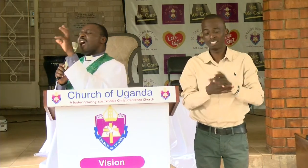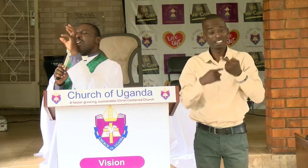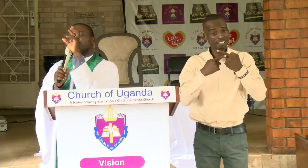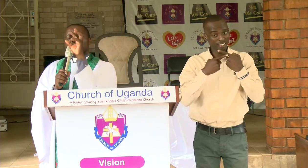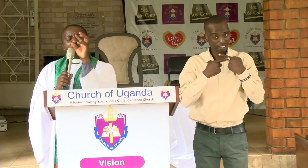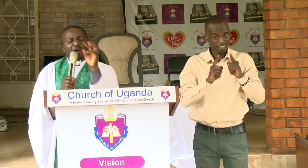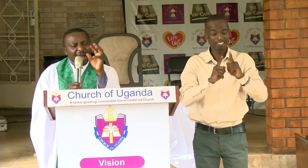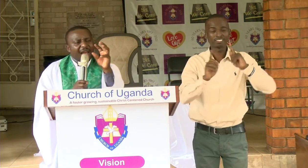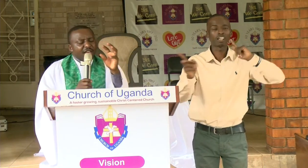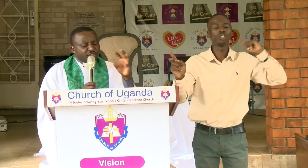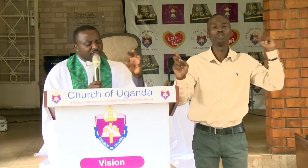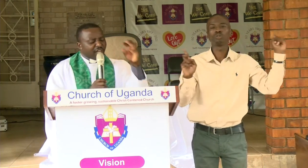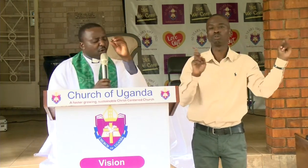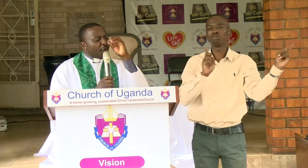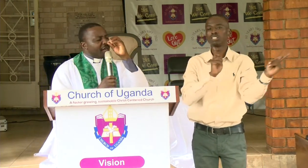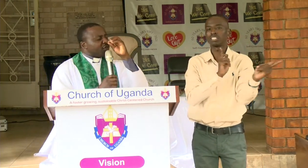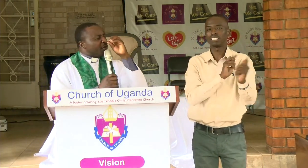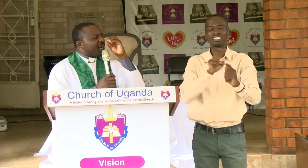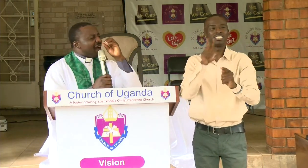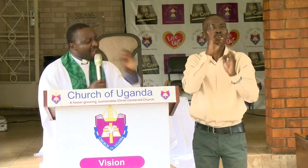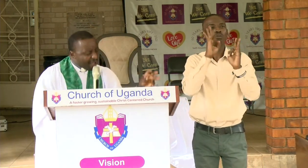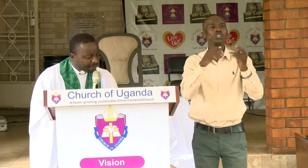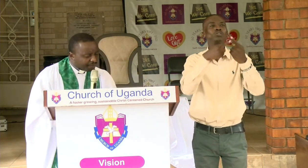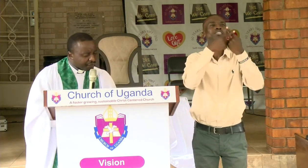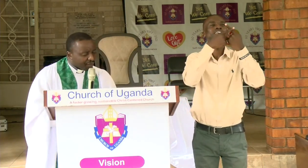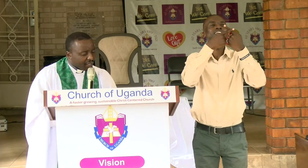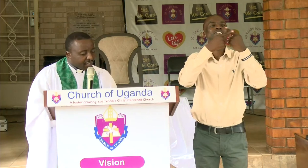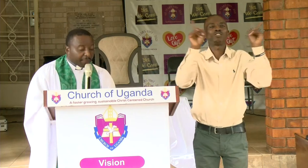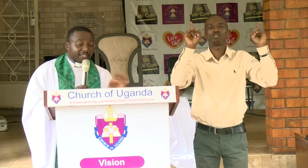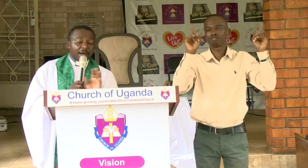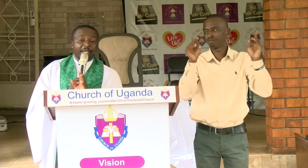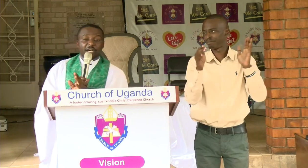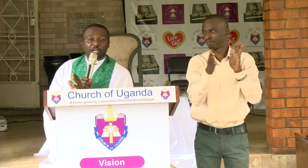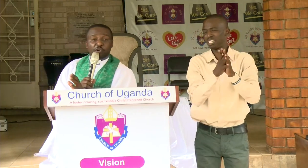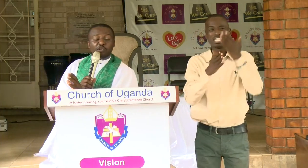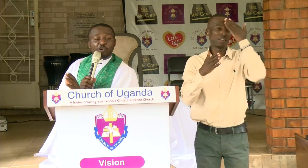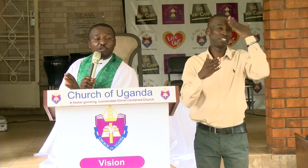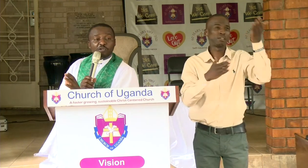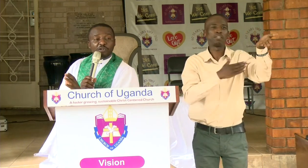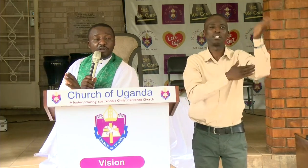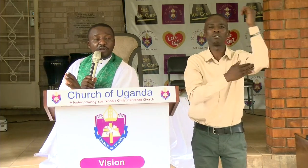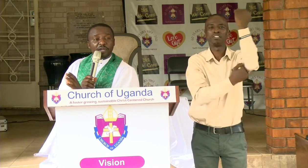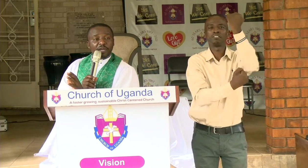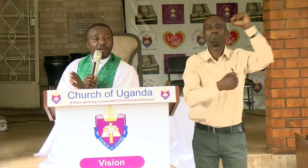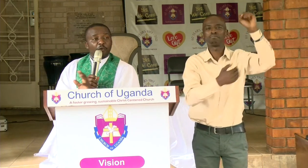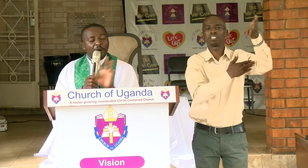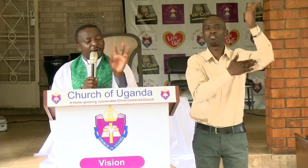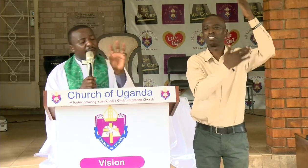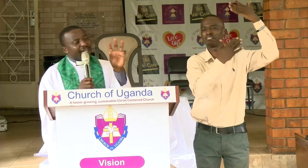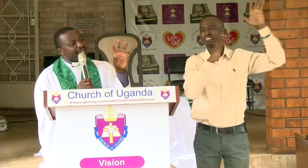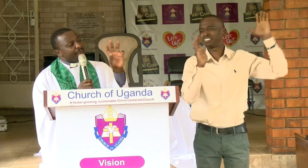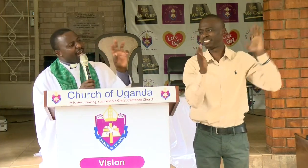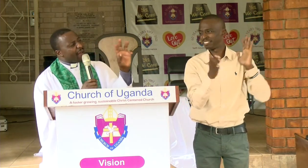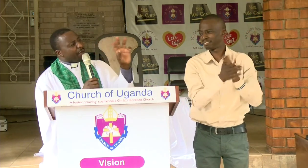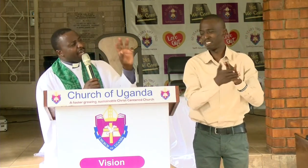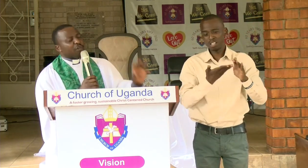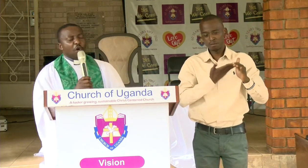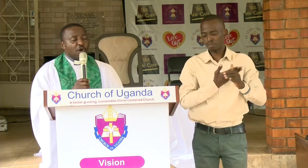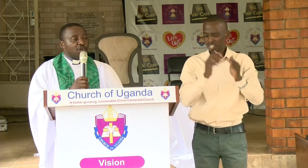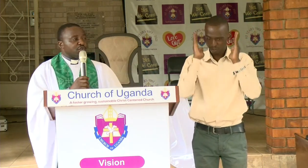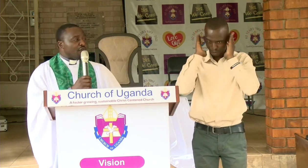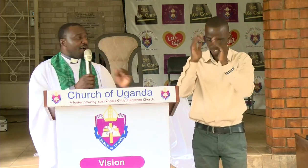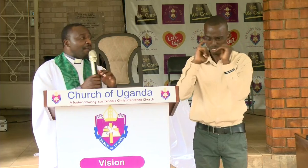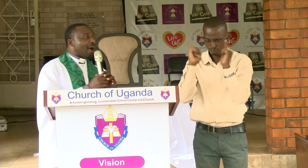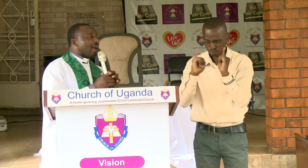naye zaakyuka ziri ku bintu birala. Tebakyamanyi Katonda ono, wabula balina ebirala bye